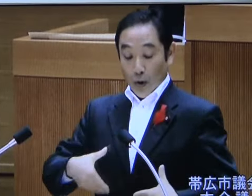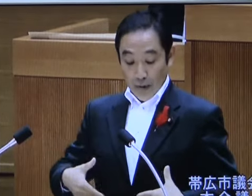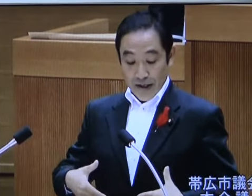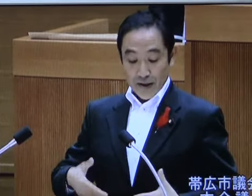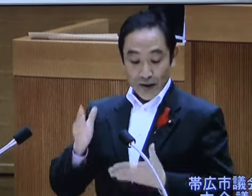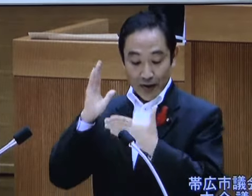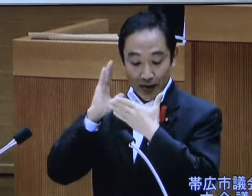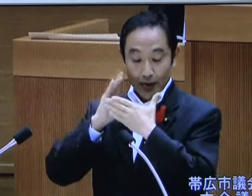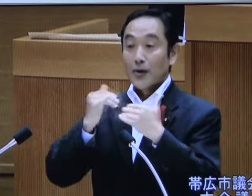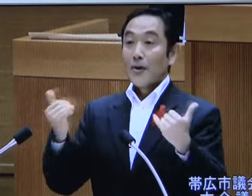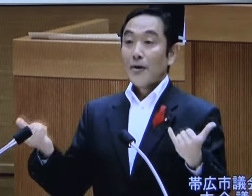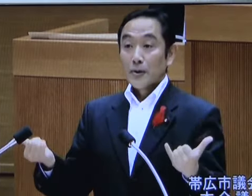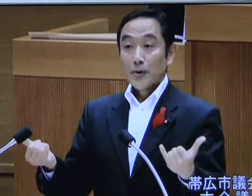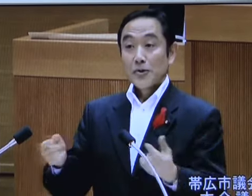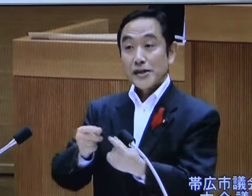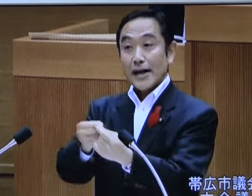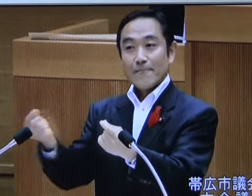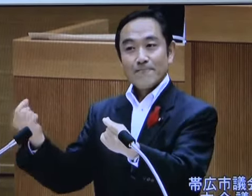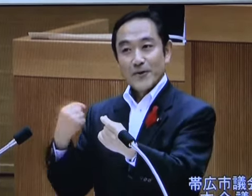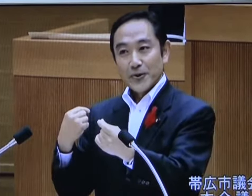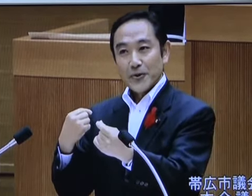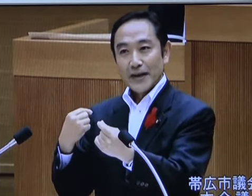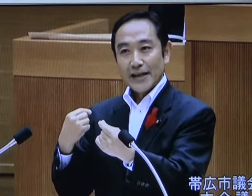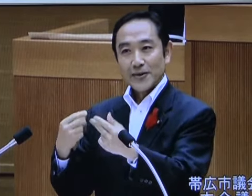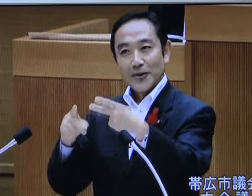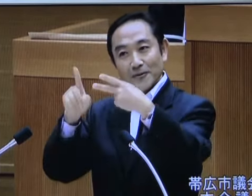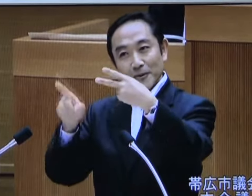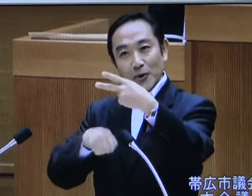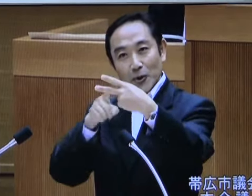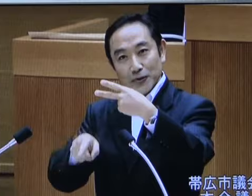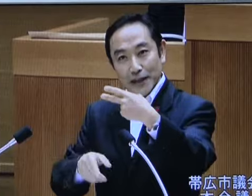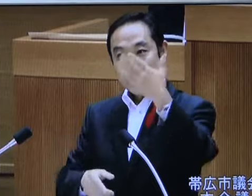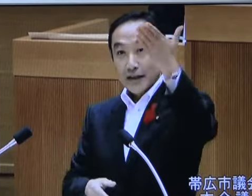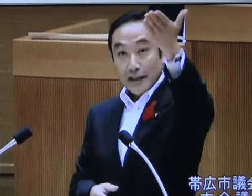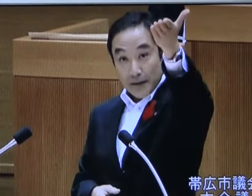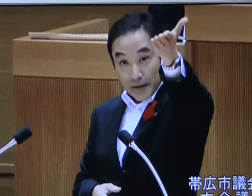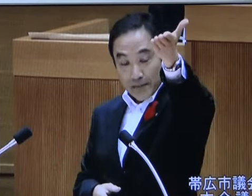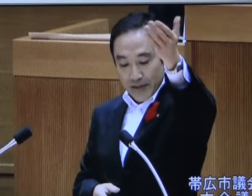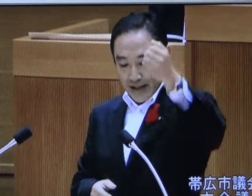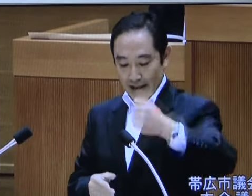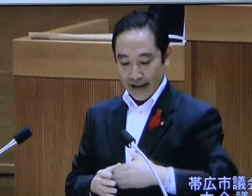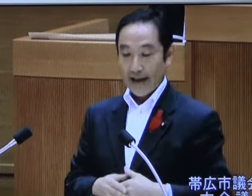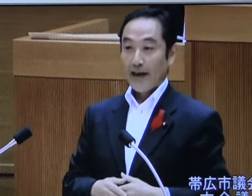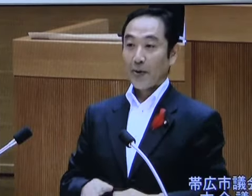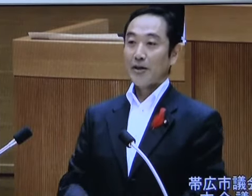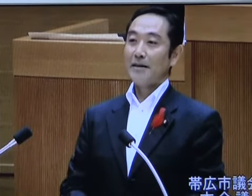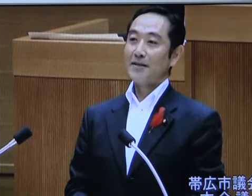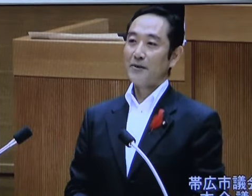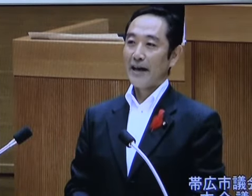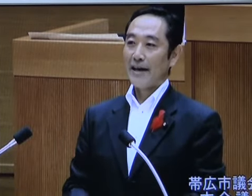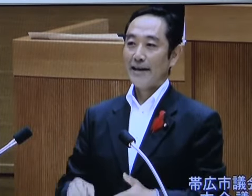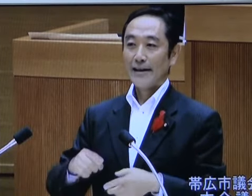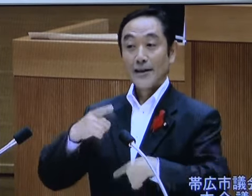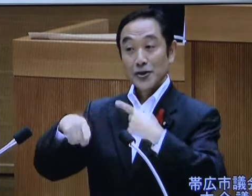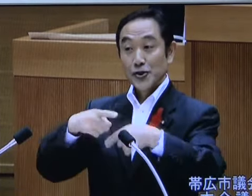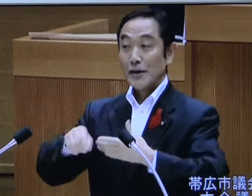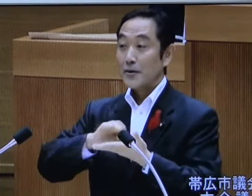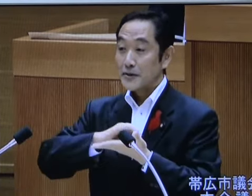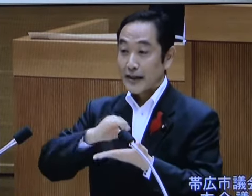帯広ろう者協会のお二人の方も見えられておりますので、手話を使